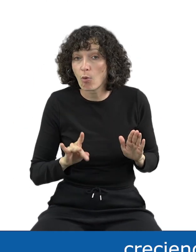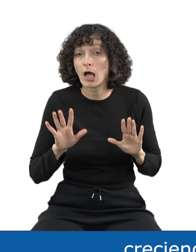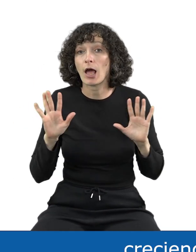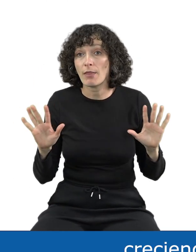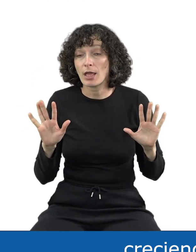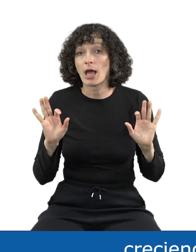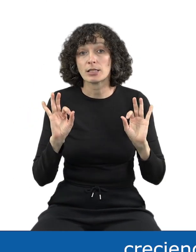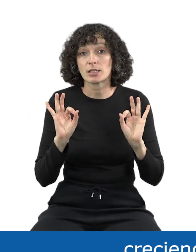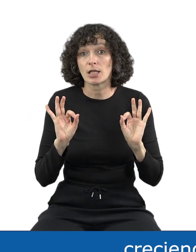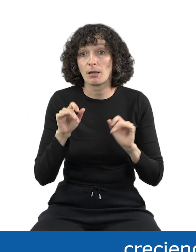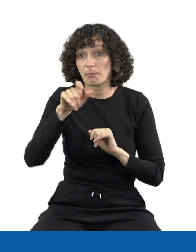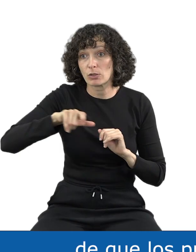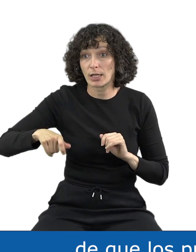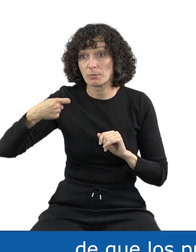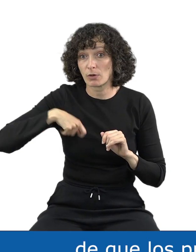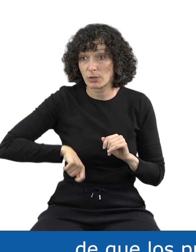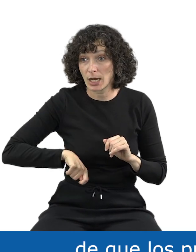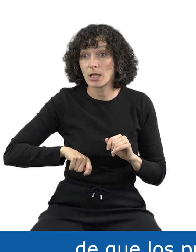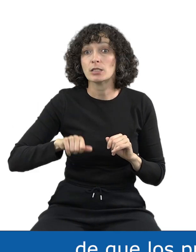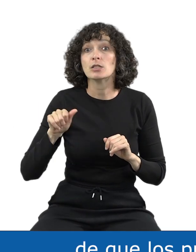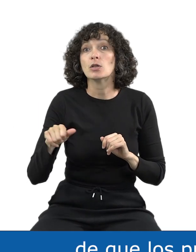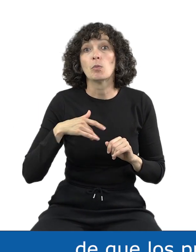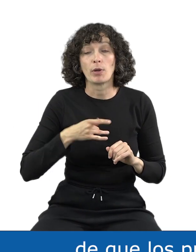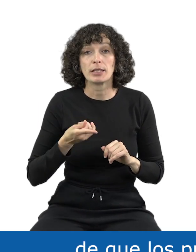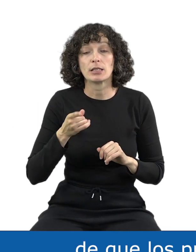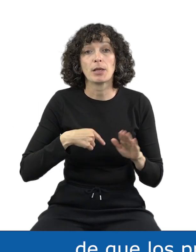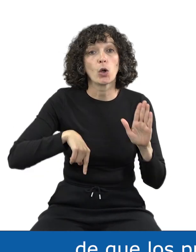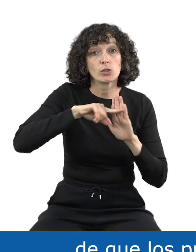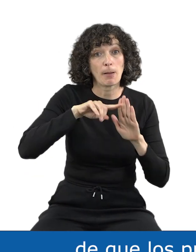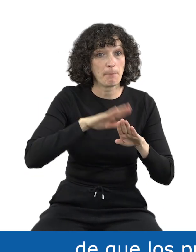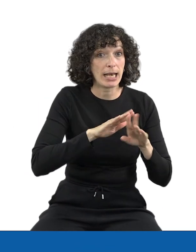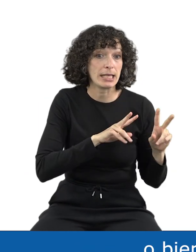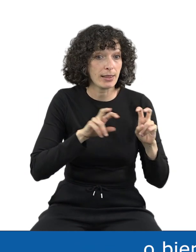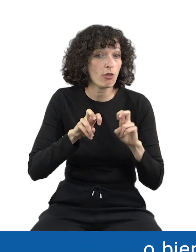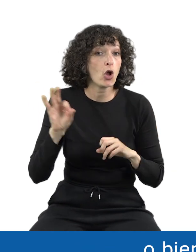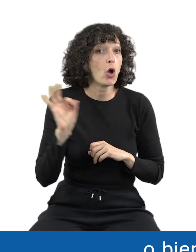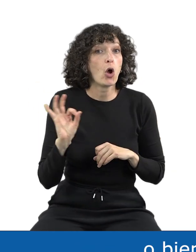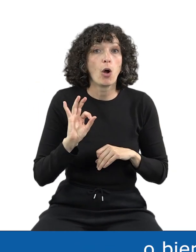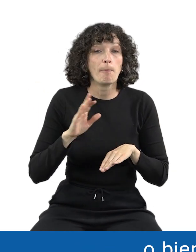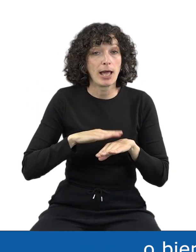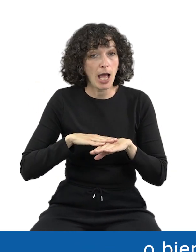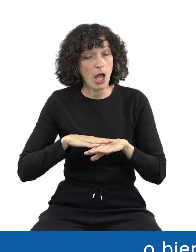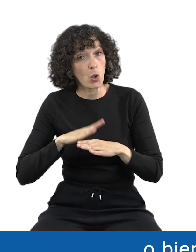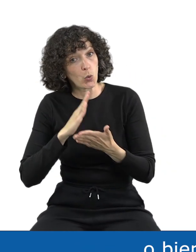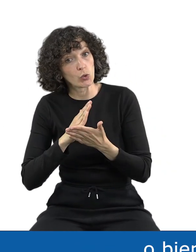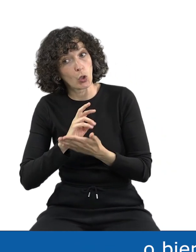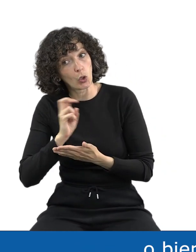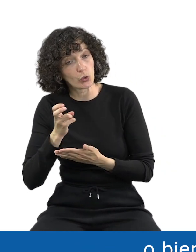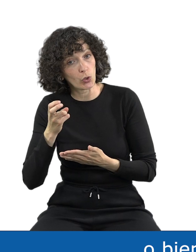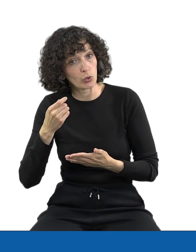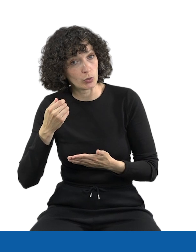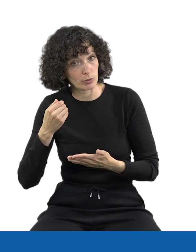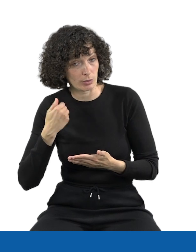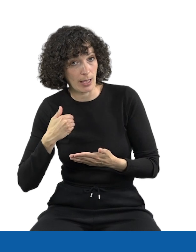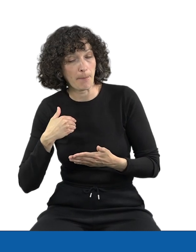dando la oportunidad de que los profesionales se apunten o bien a cursos de iniciación o bien a cursos, bueno, pues en los que ya se puedan establecer unas